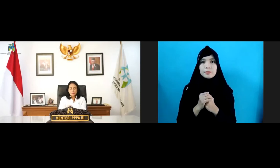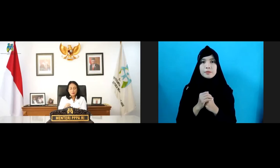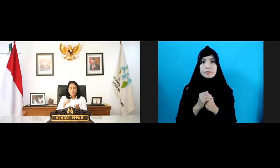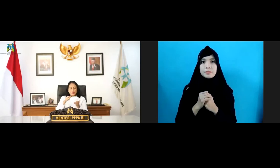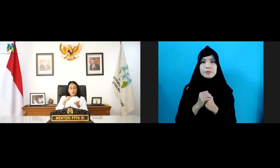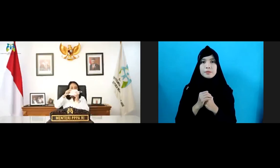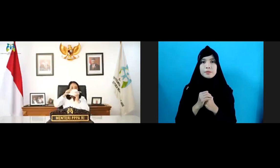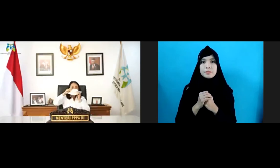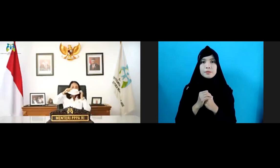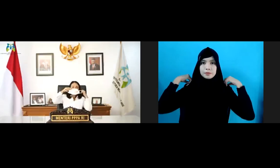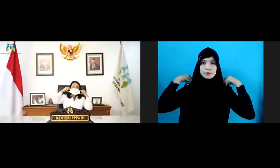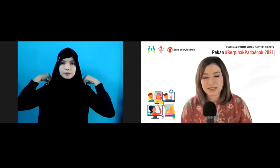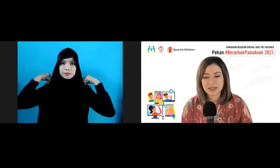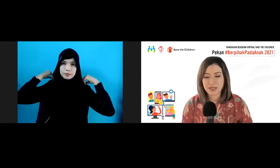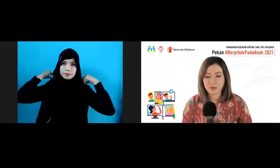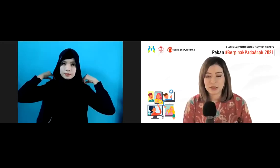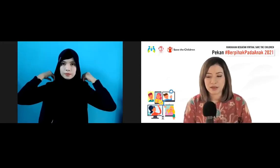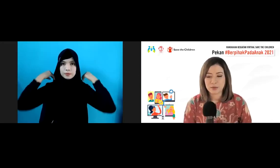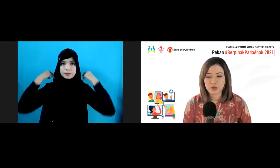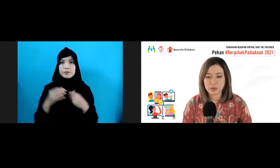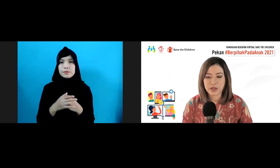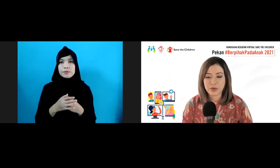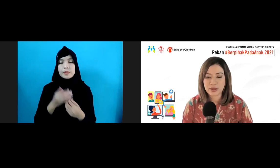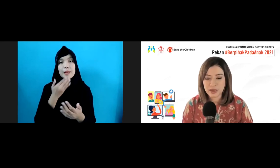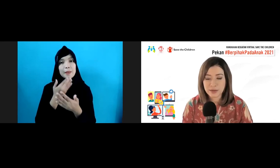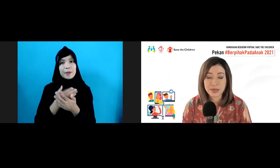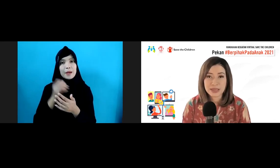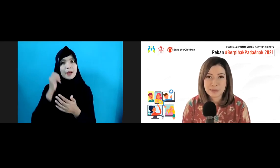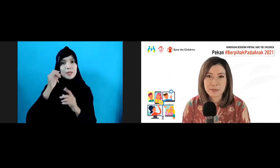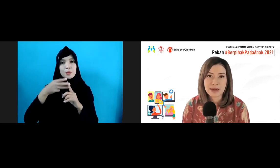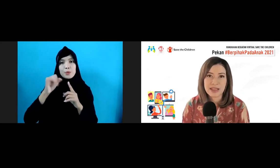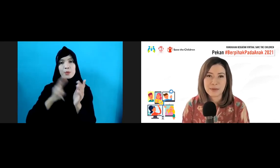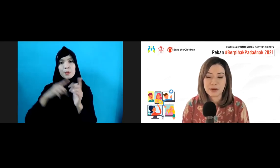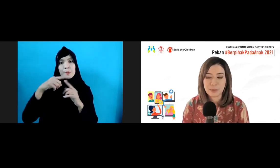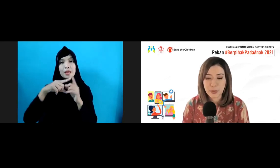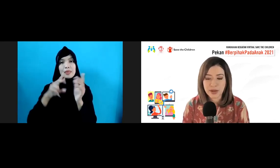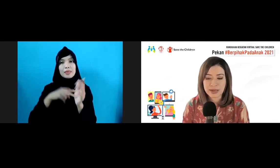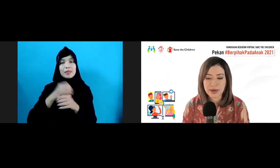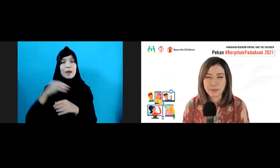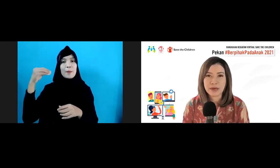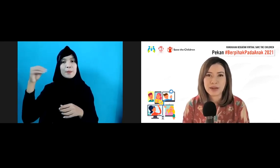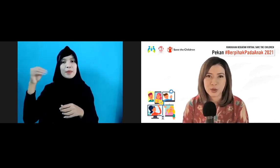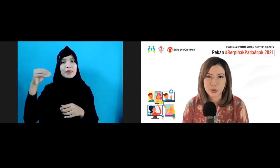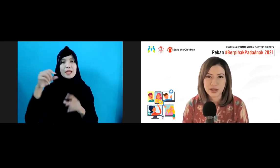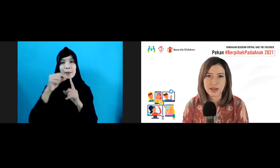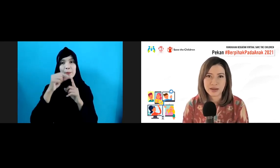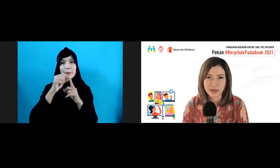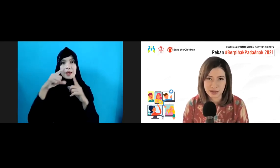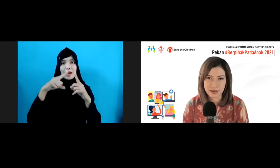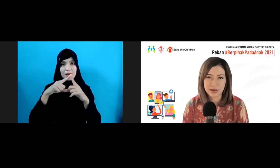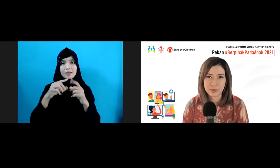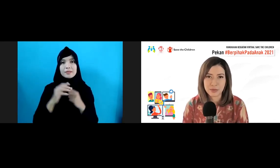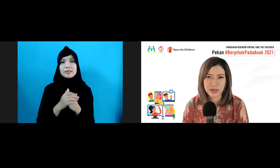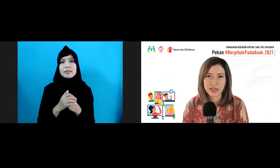Baik Terima kasih Ibu Bintang Puspayoga Menteri Pemberdayaan Perempuan dan Perlindungan